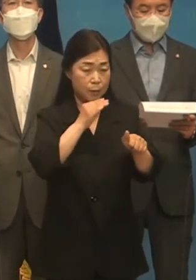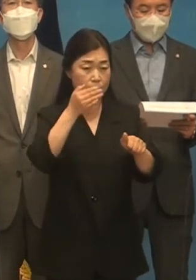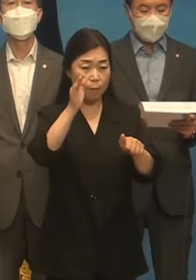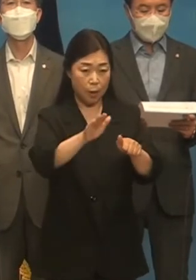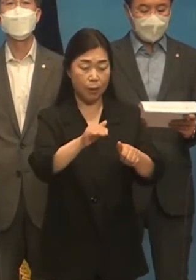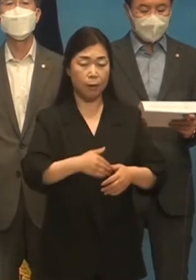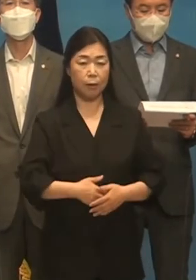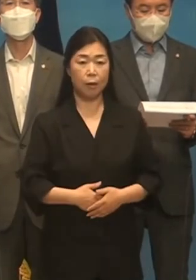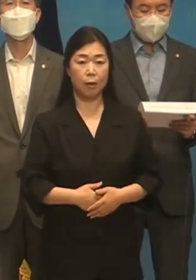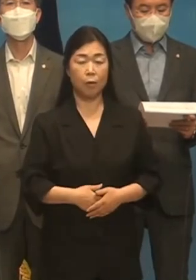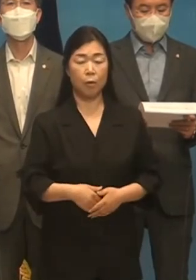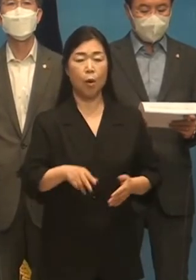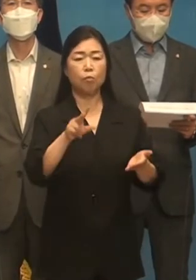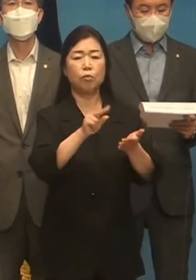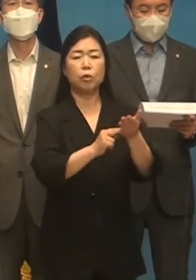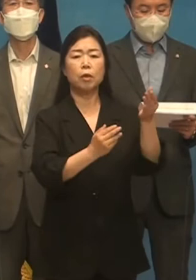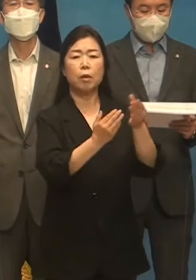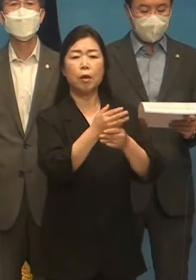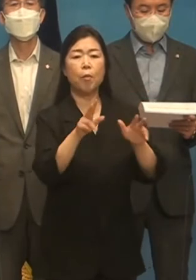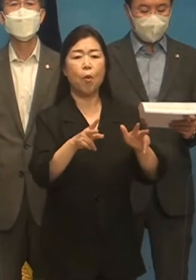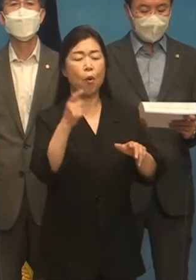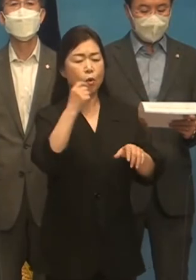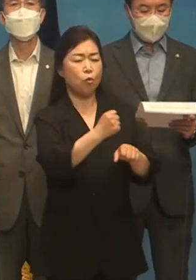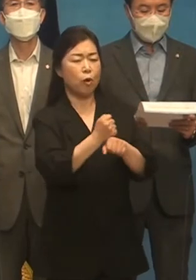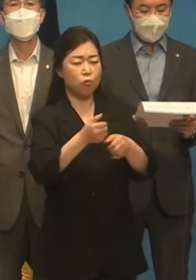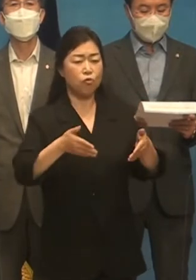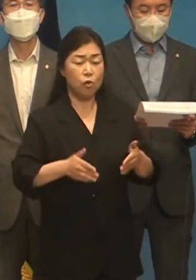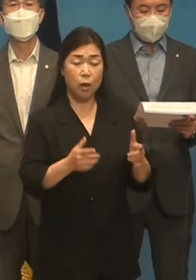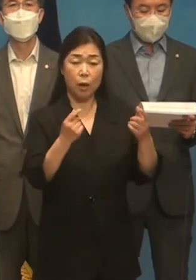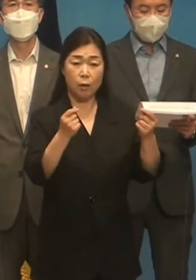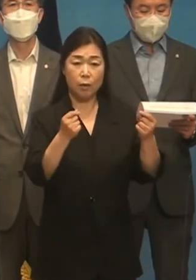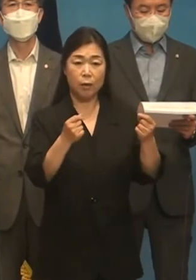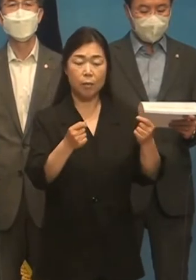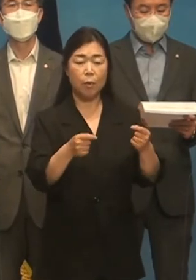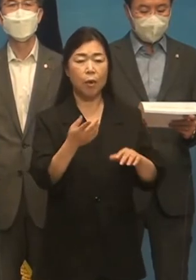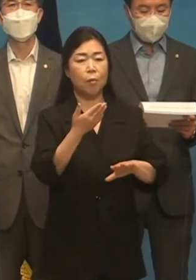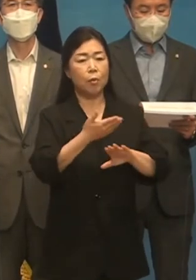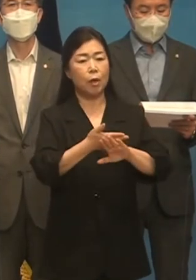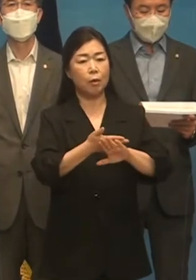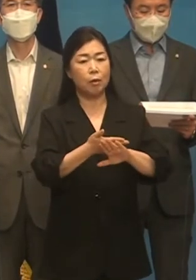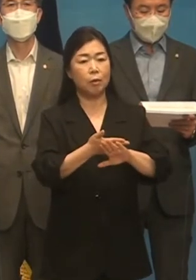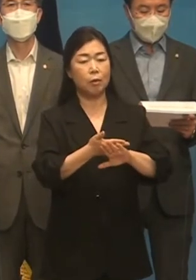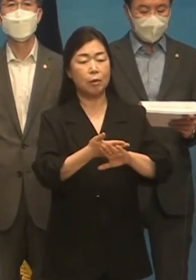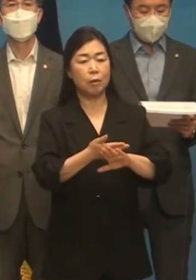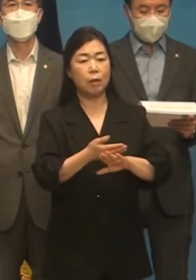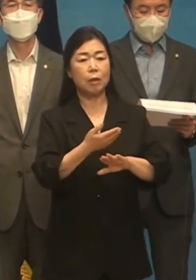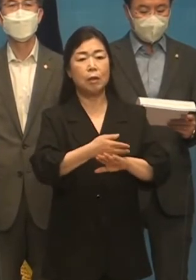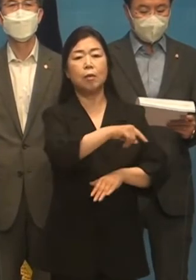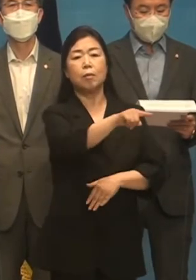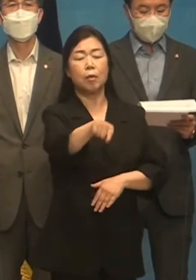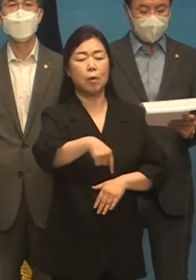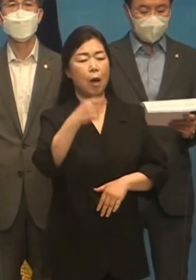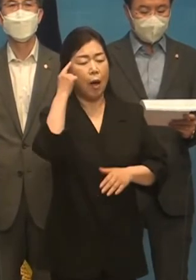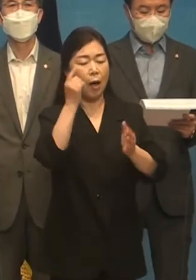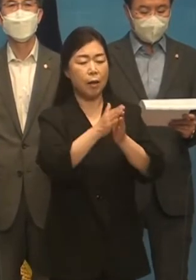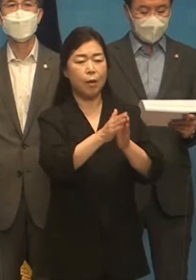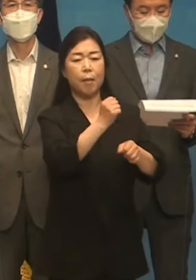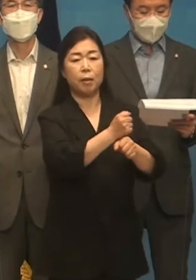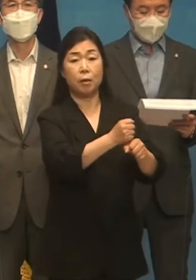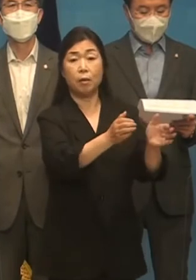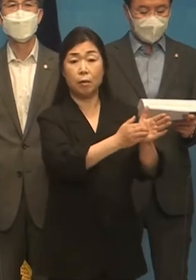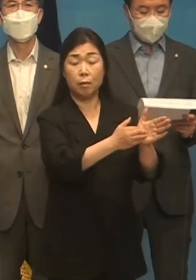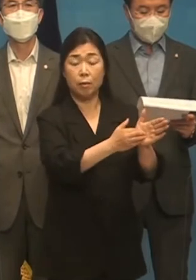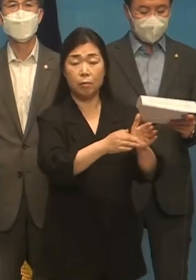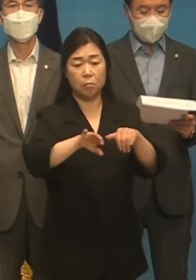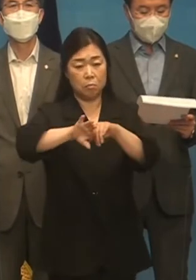맞지만 문제가 된 우리법 연구회 출신 등과 같은 세평을 자체적으로 작성했다고 밝힌 바